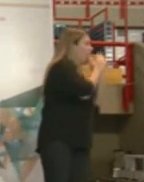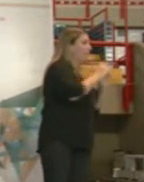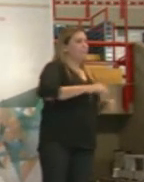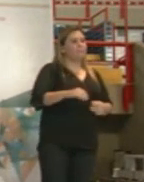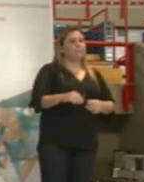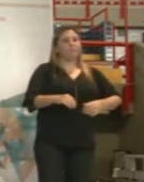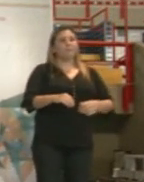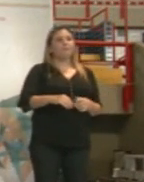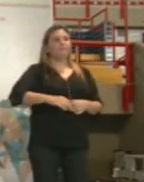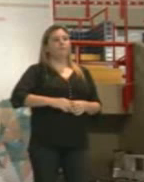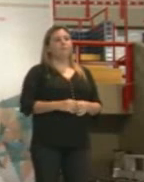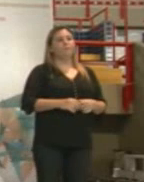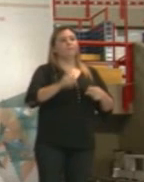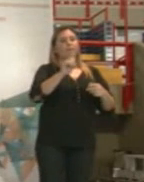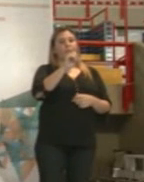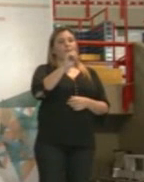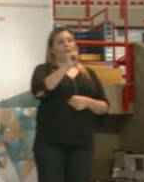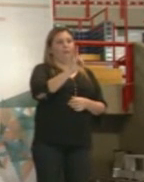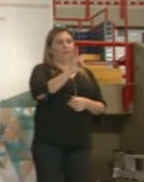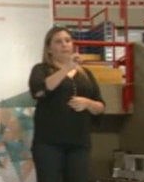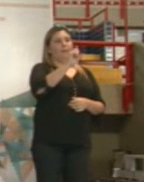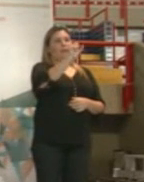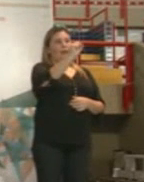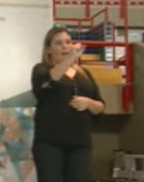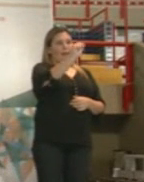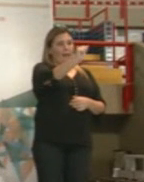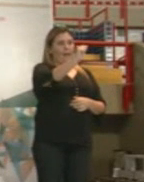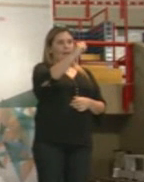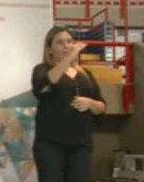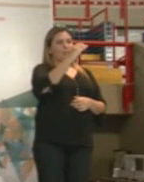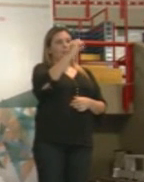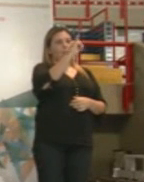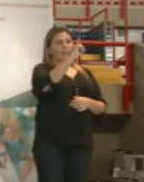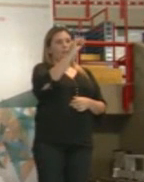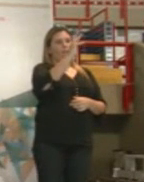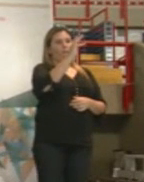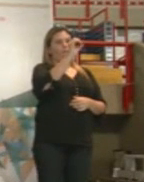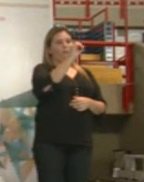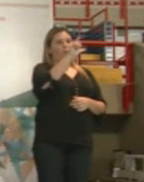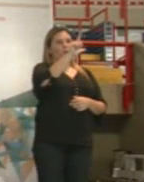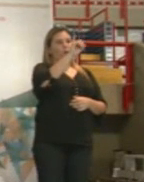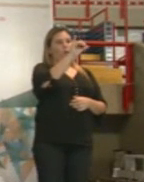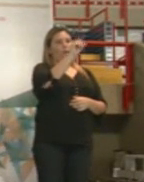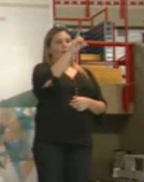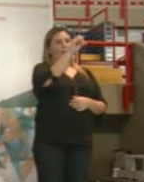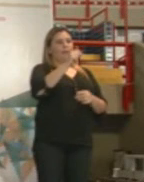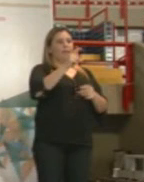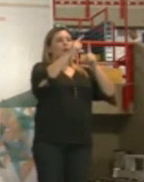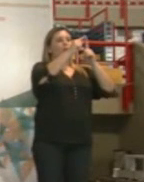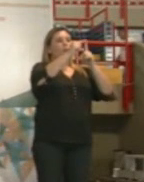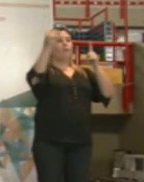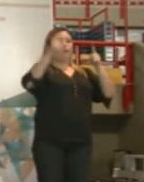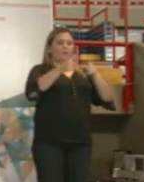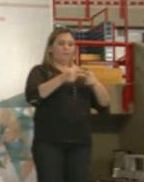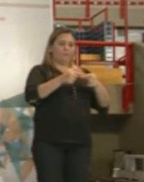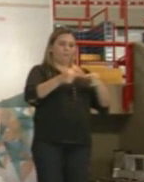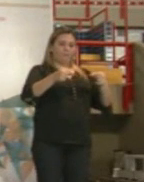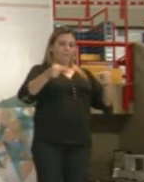estações. Se eu falo assim, plurifoliada, é o quê? Folha fina e pontuda